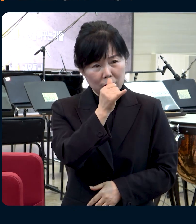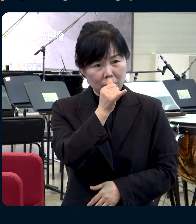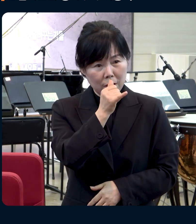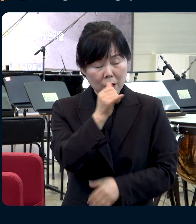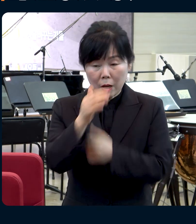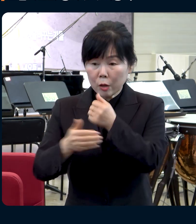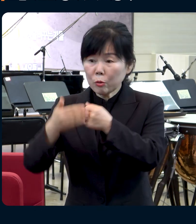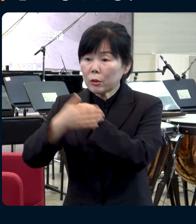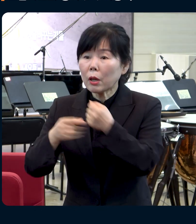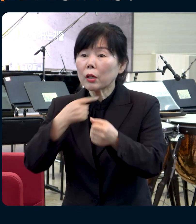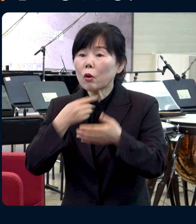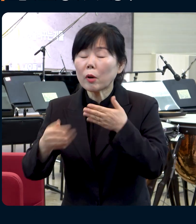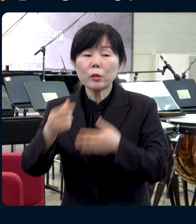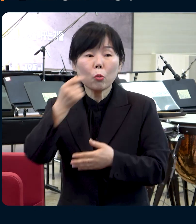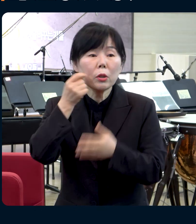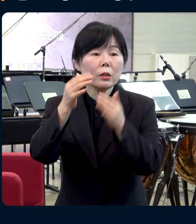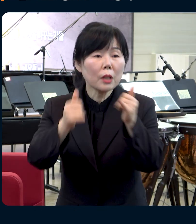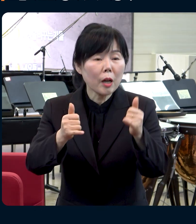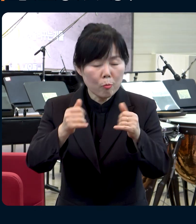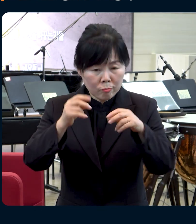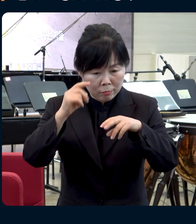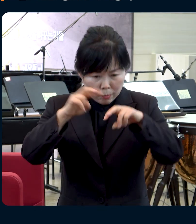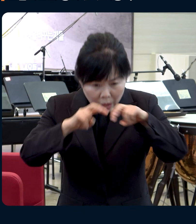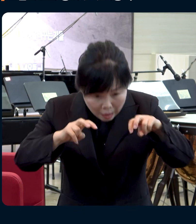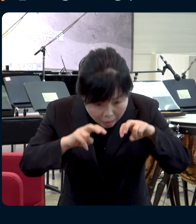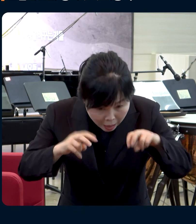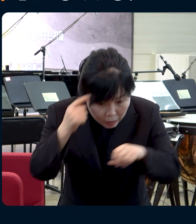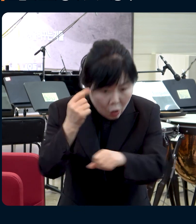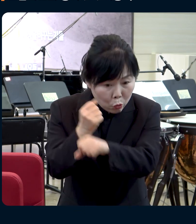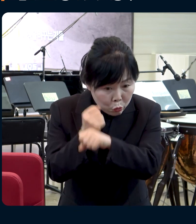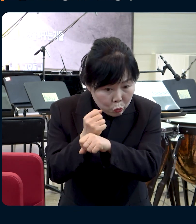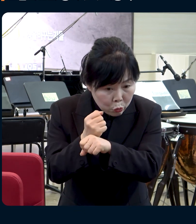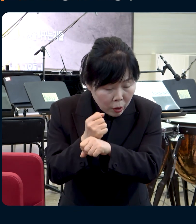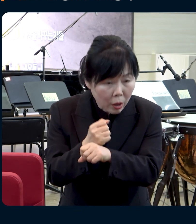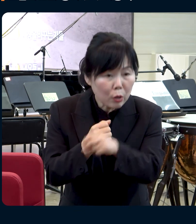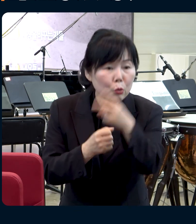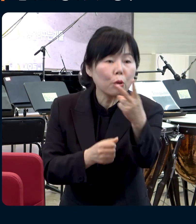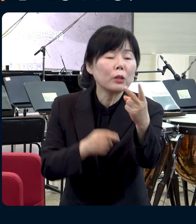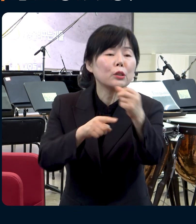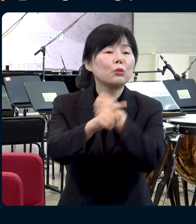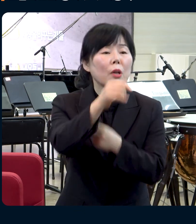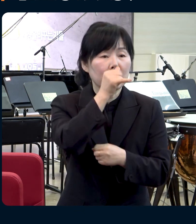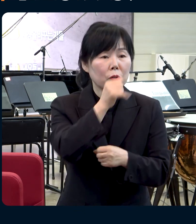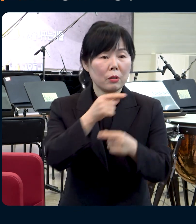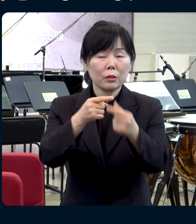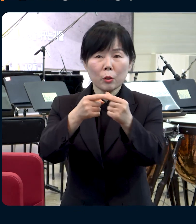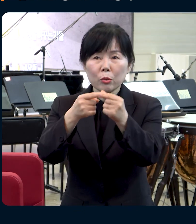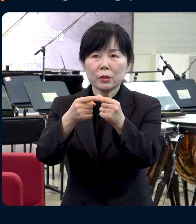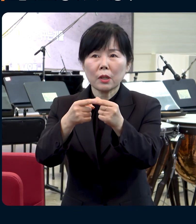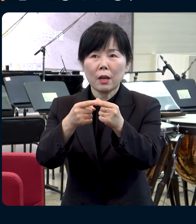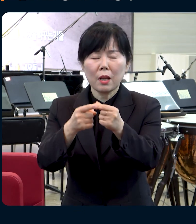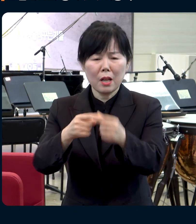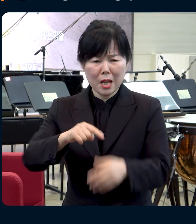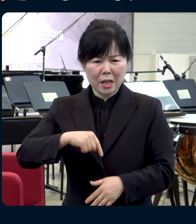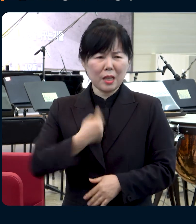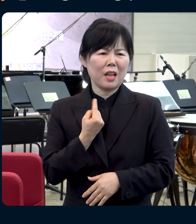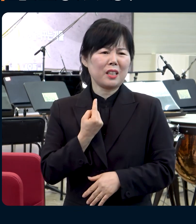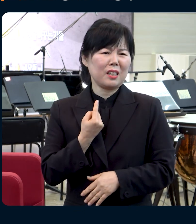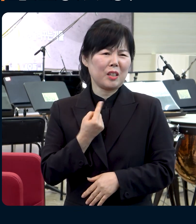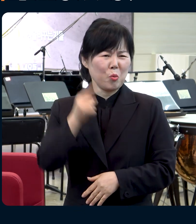경험을 못하는가? 그것을 연구해 보니까요, 두 가지 이유가 있다는 것이에요. 자, 첫 번째 뭐냐? 자기 신뢰라는